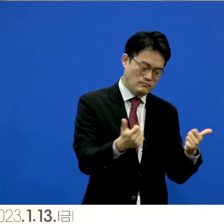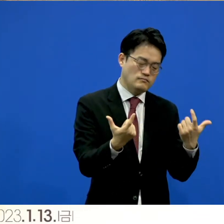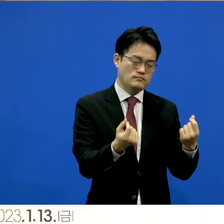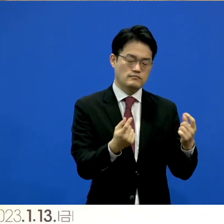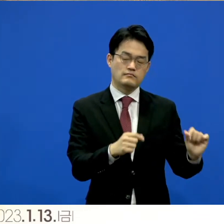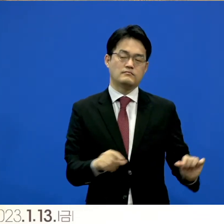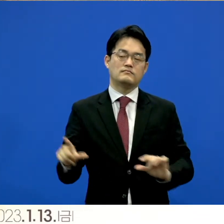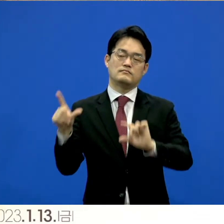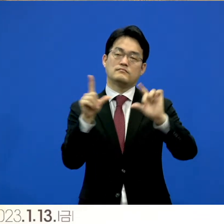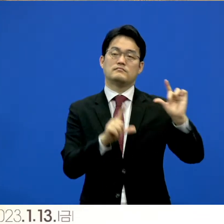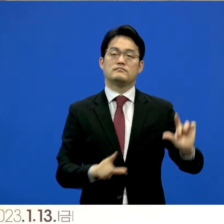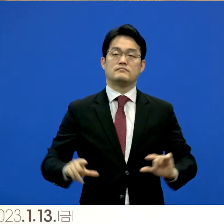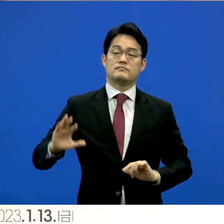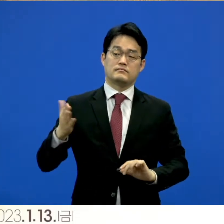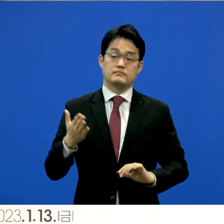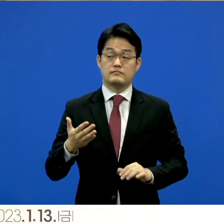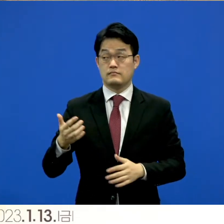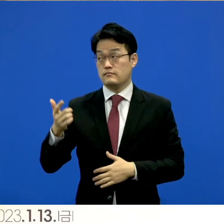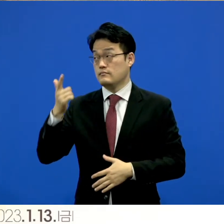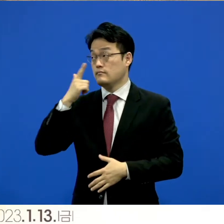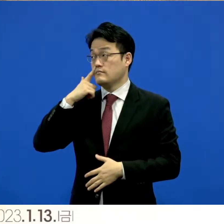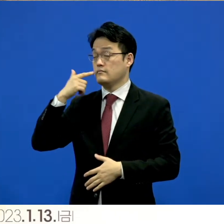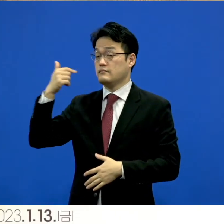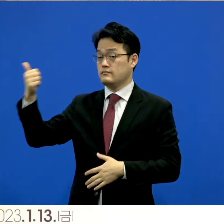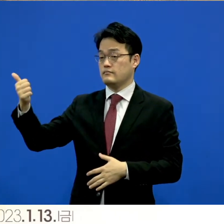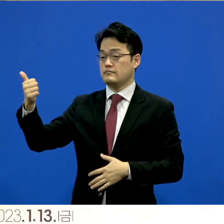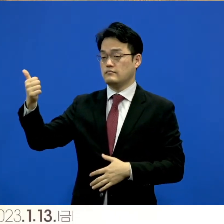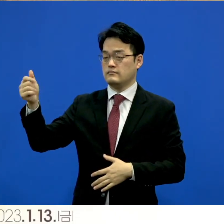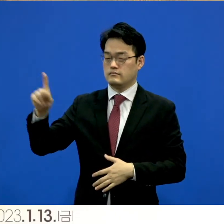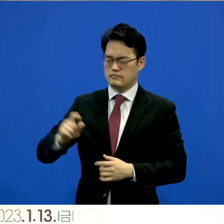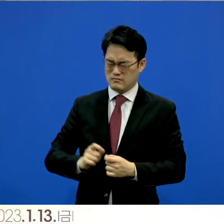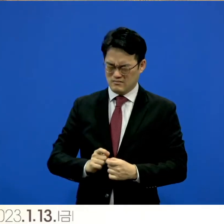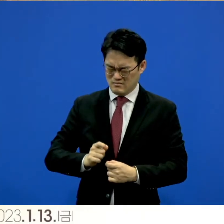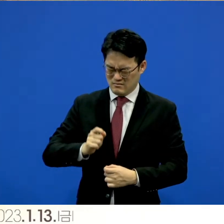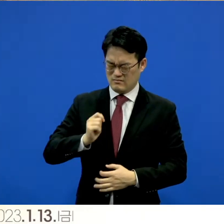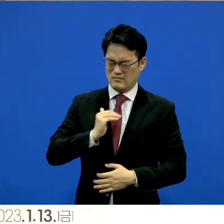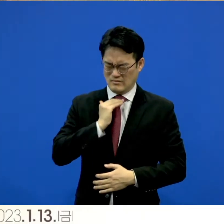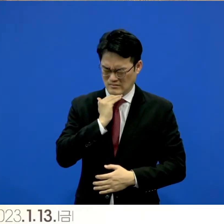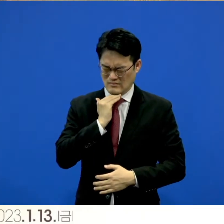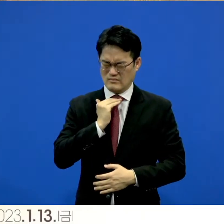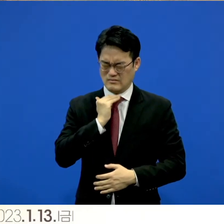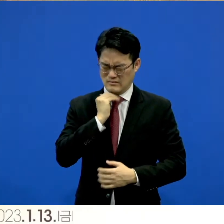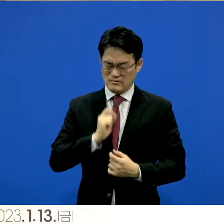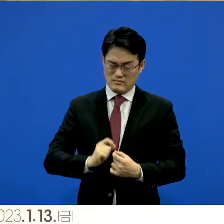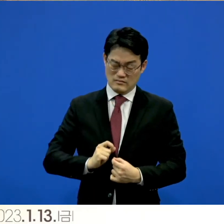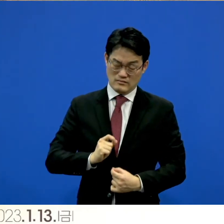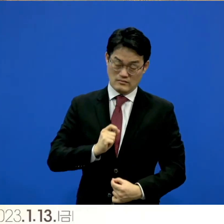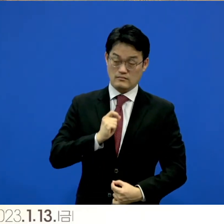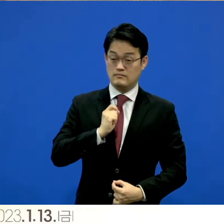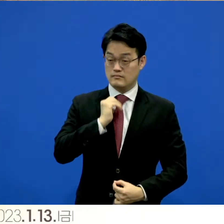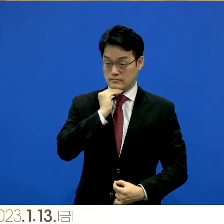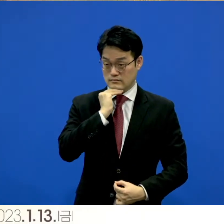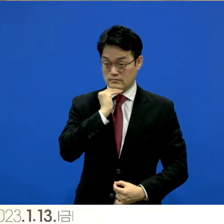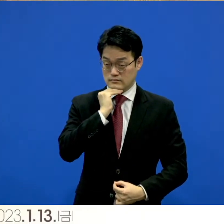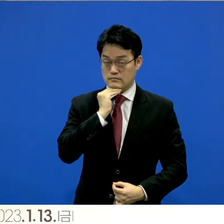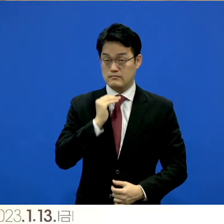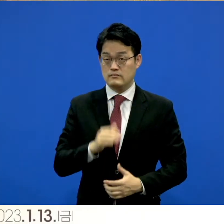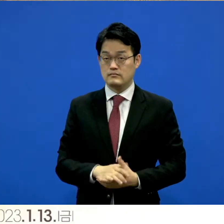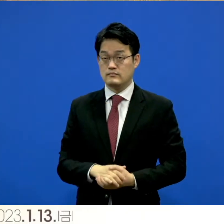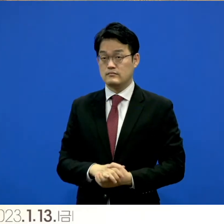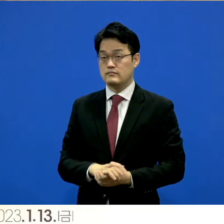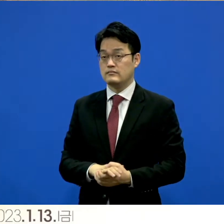것입니다. 그러나 아버지는 오래 기다리고 기다리셨습니다. 하나님의 편으로